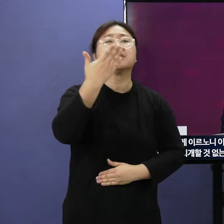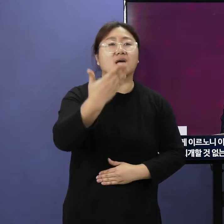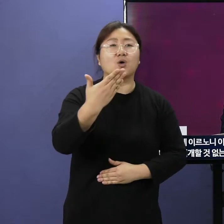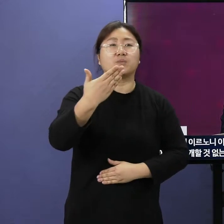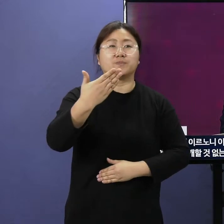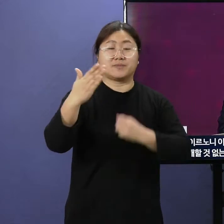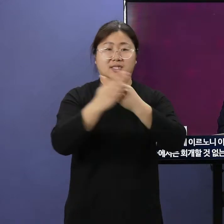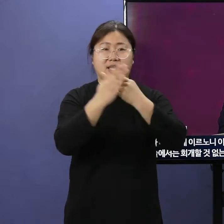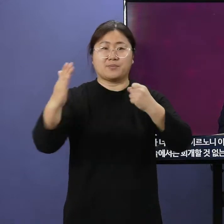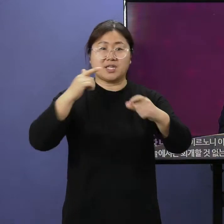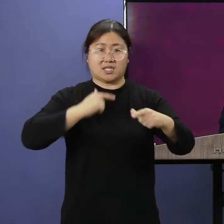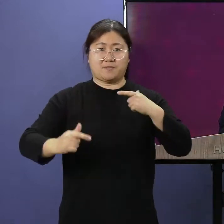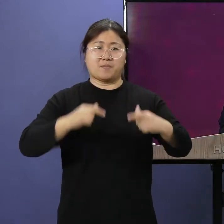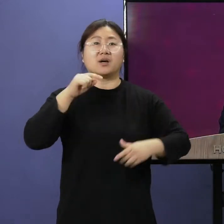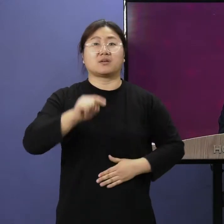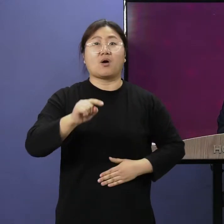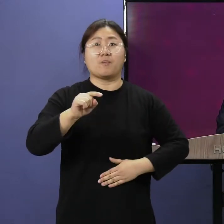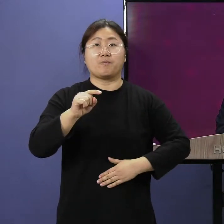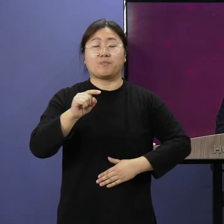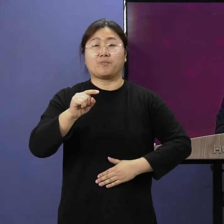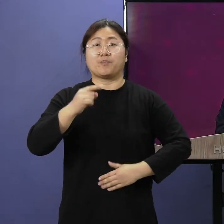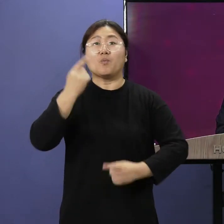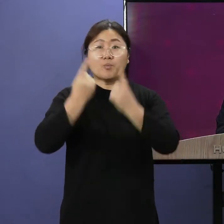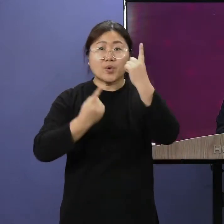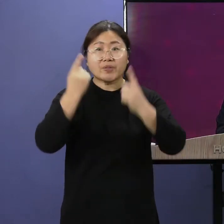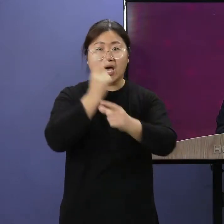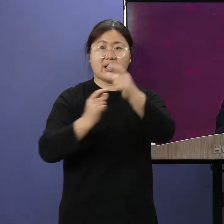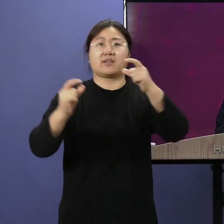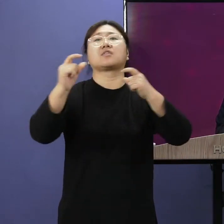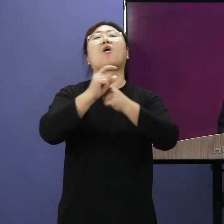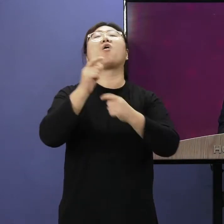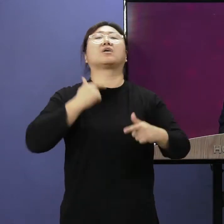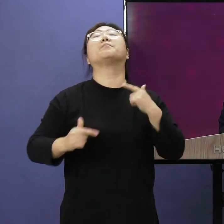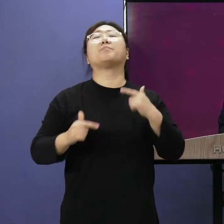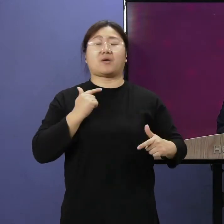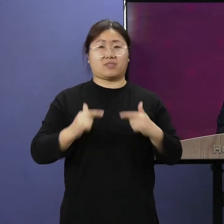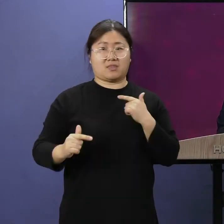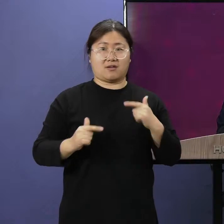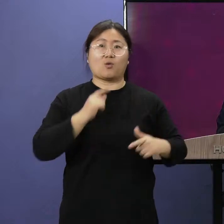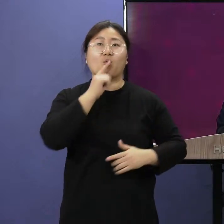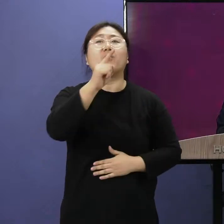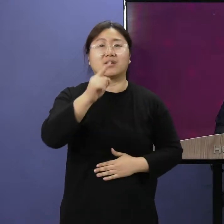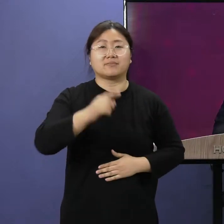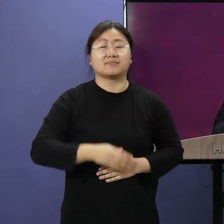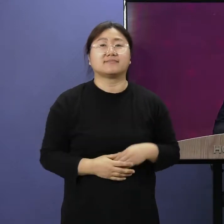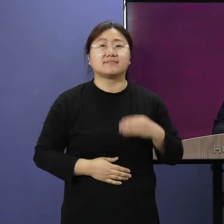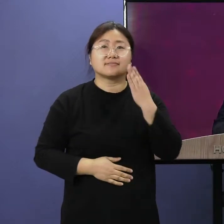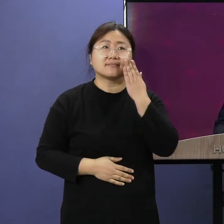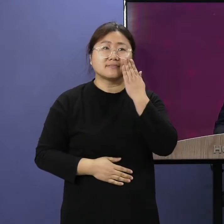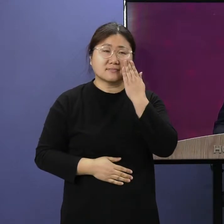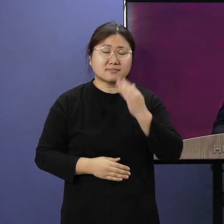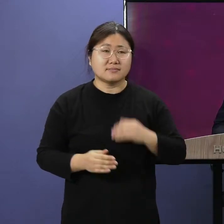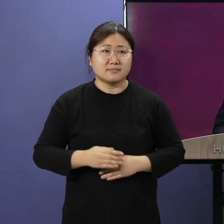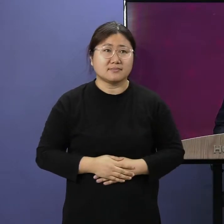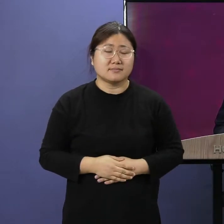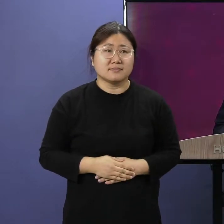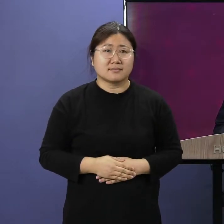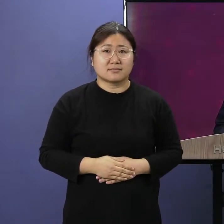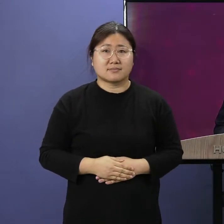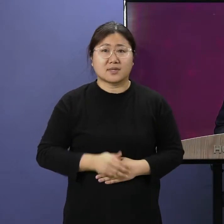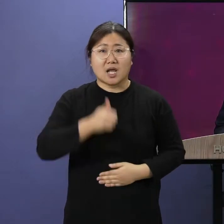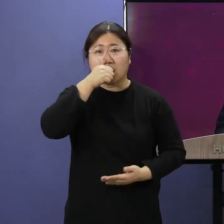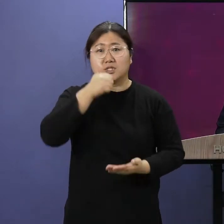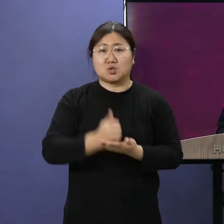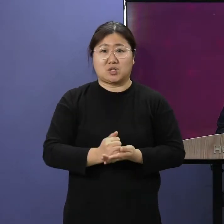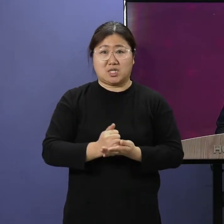더하리라. 죄인 한 사람이 회개하면 의인 99보다 더 기뻐하신다라고